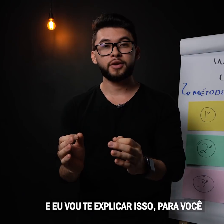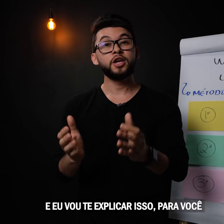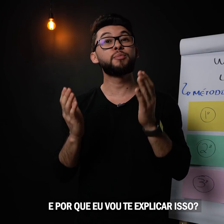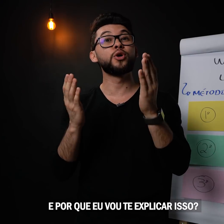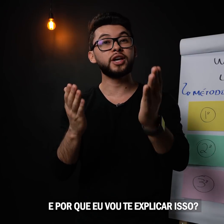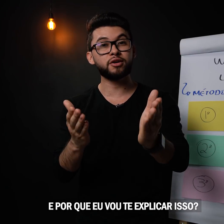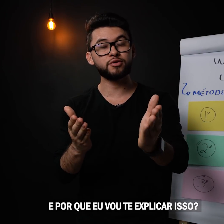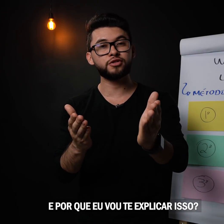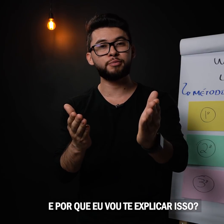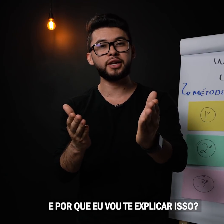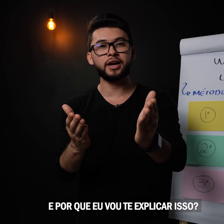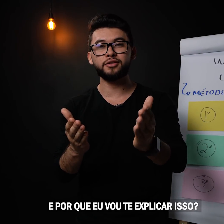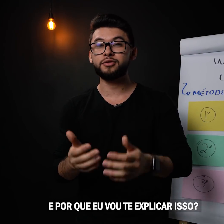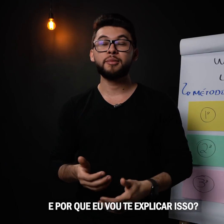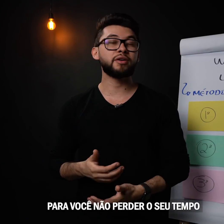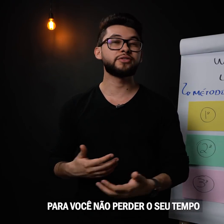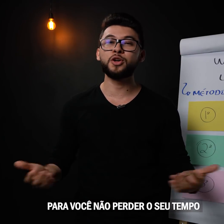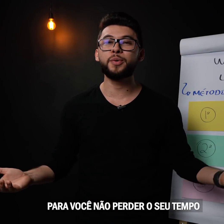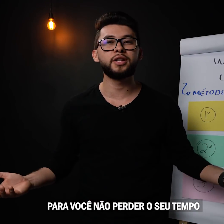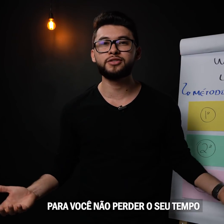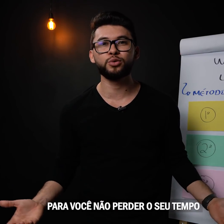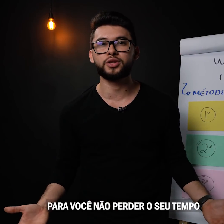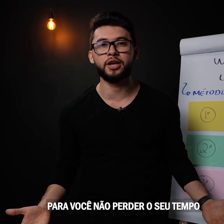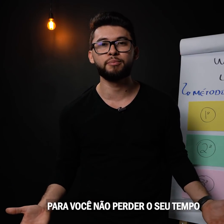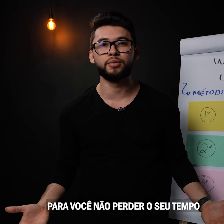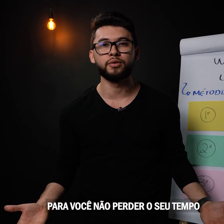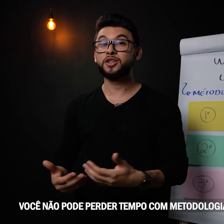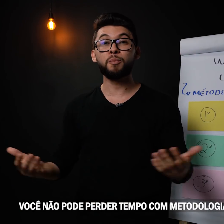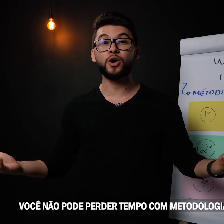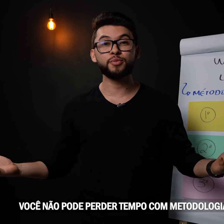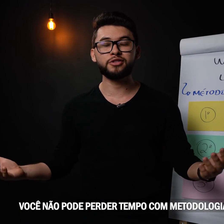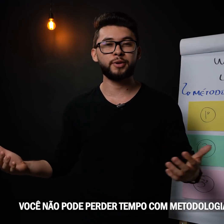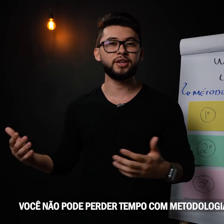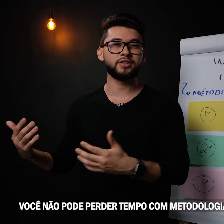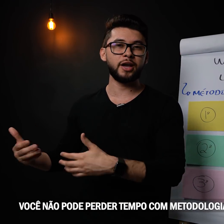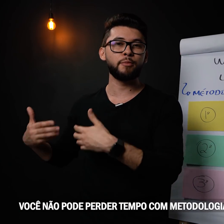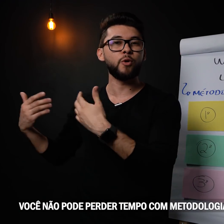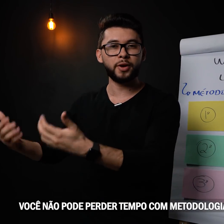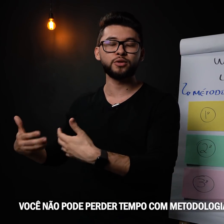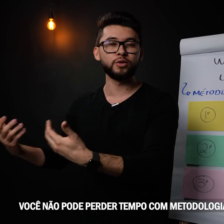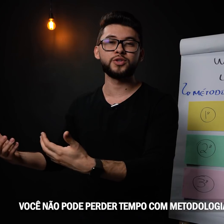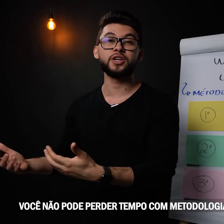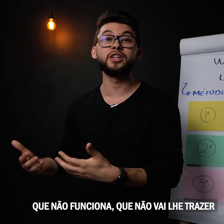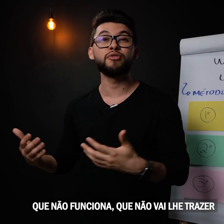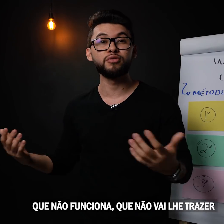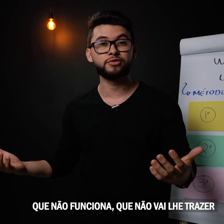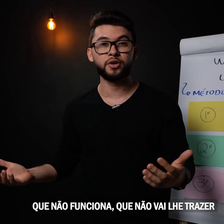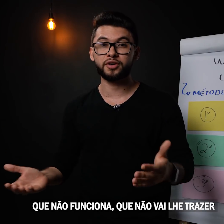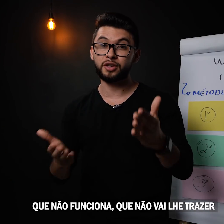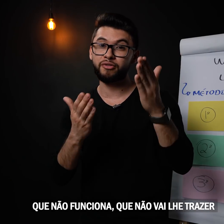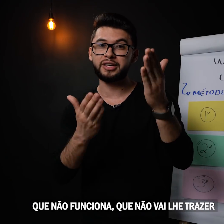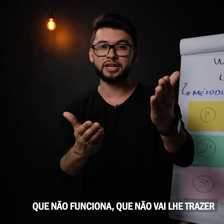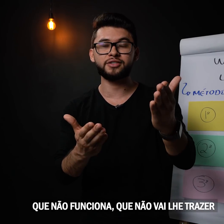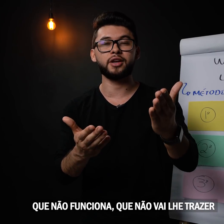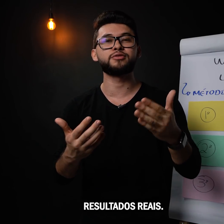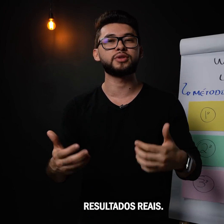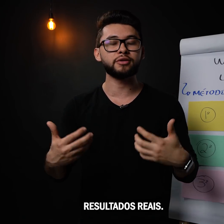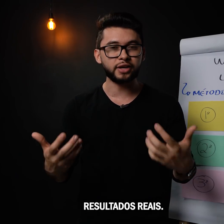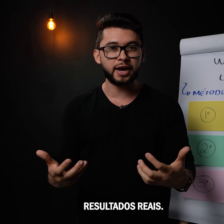E por que eu vou te explicar isso? Para você não perder seu tempo. Você não pode mais perder tempo com metodologia que não funciona, que não vai lhe trazer resultados